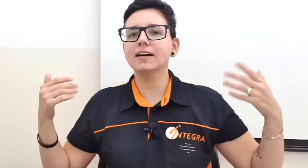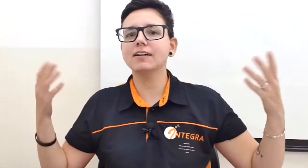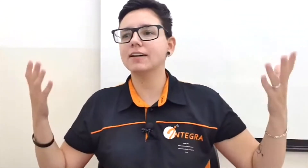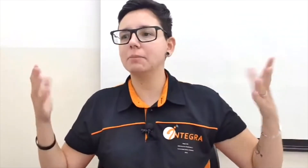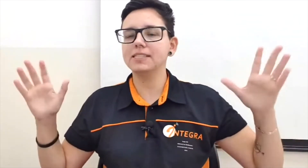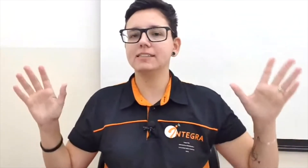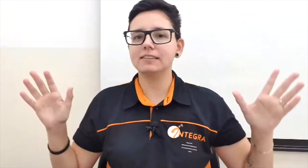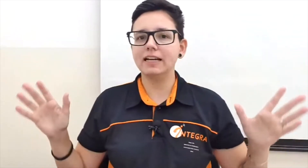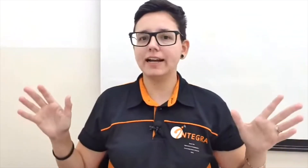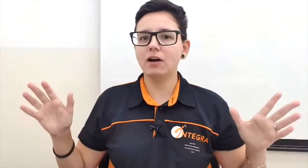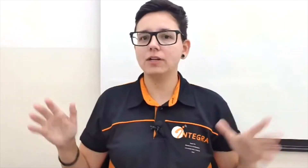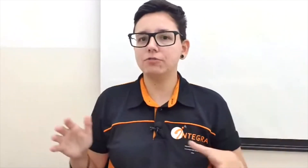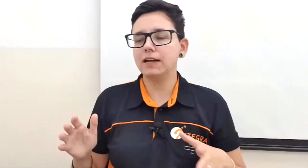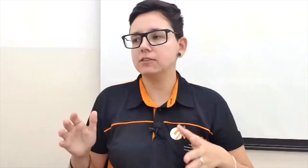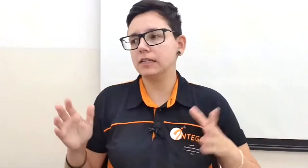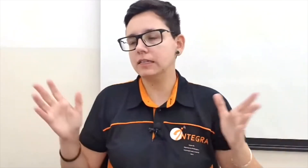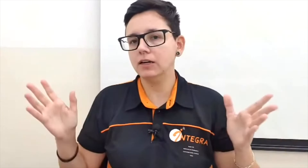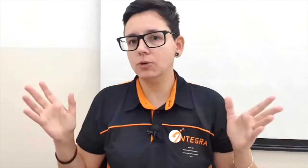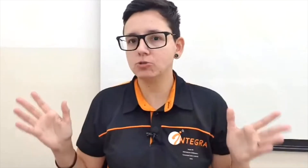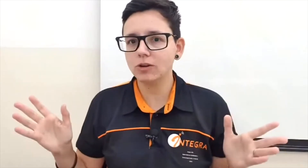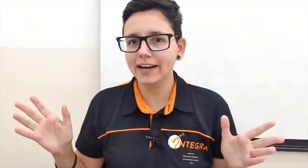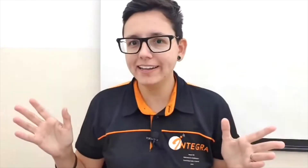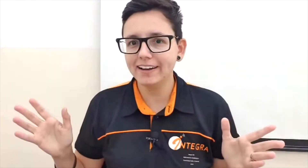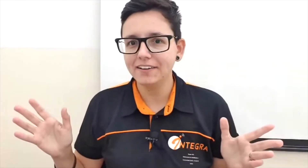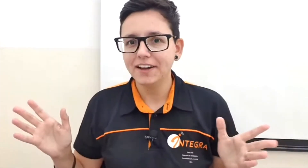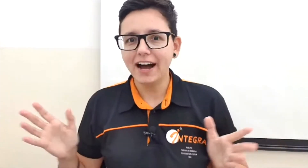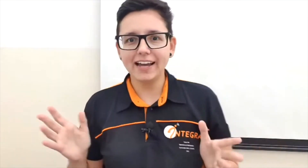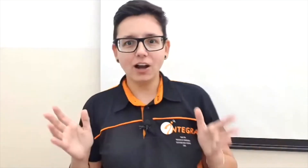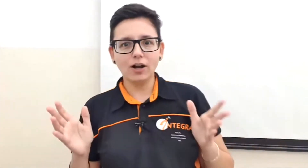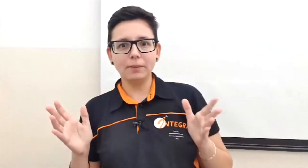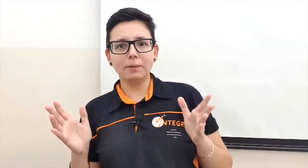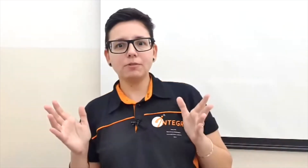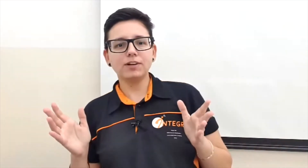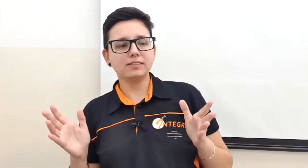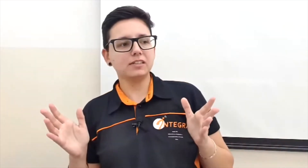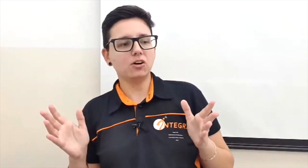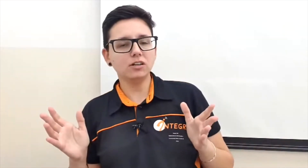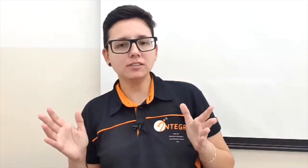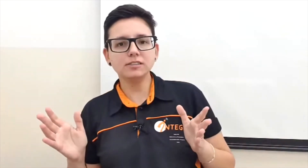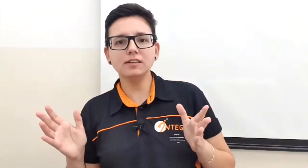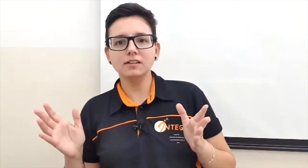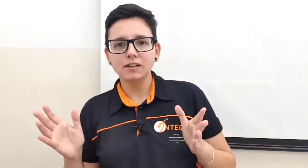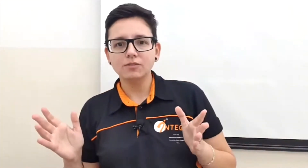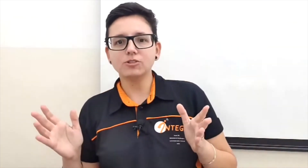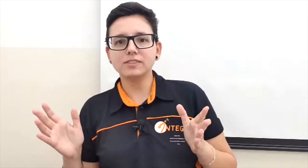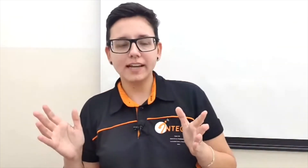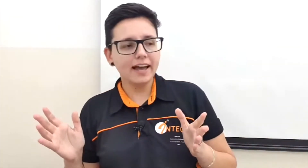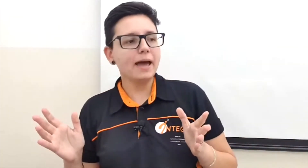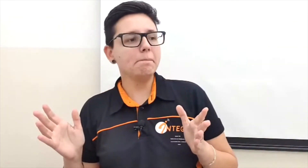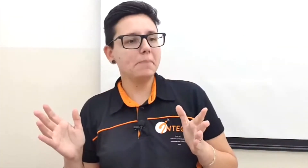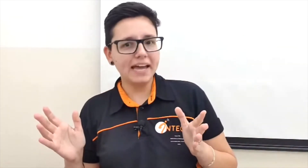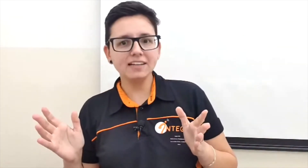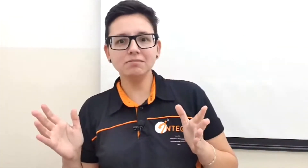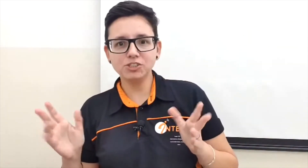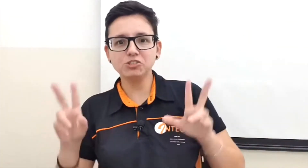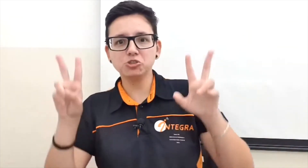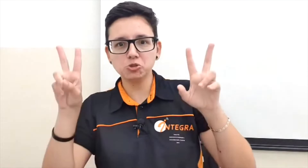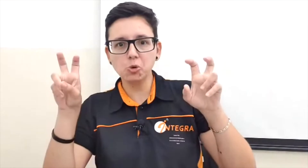dessa camiseta? Tá legal? Daí eu falo assim, não, eu trocaria. Aí ela olha para mim e fala assim, nossa, você é bem